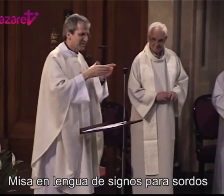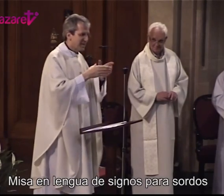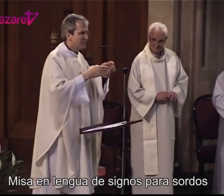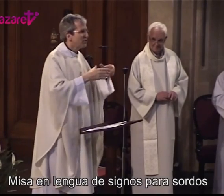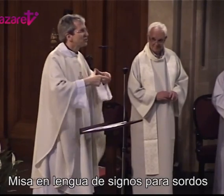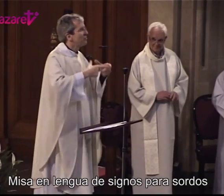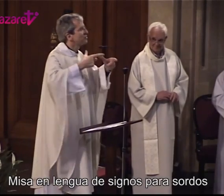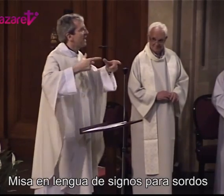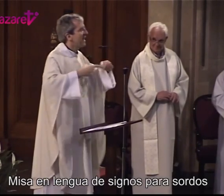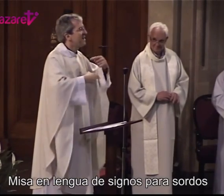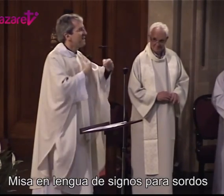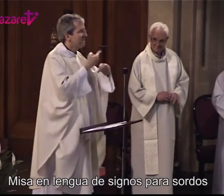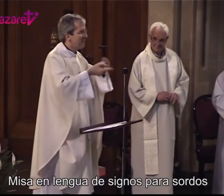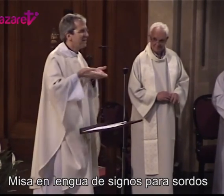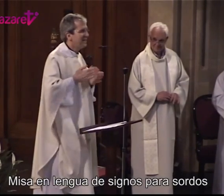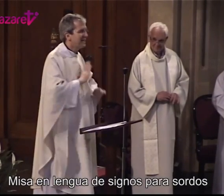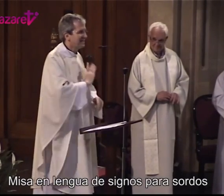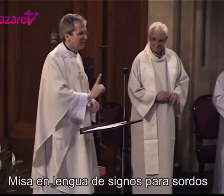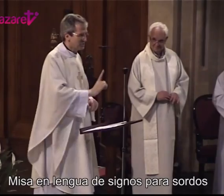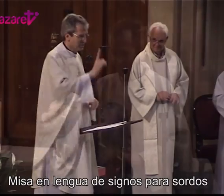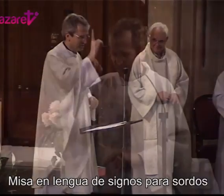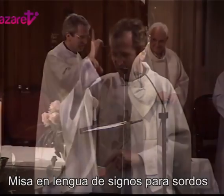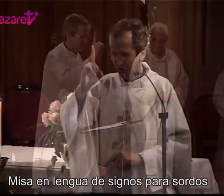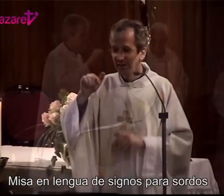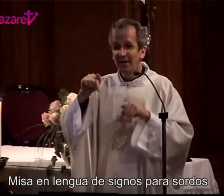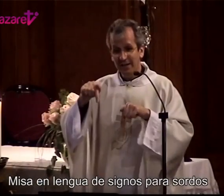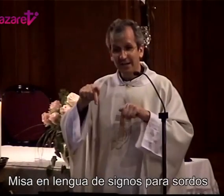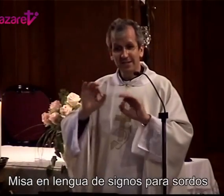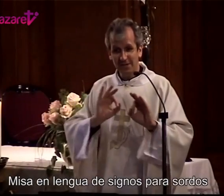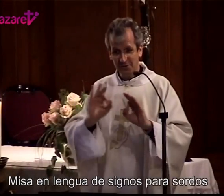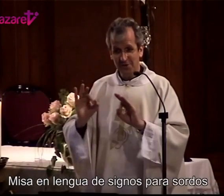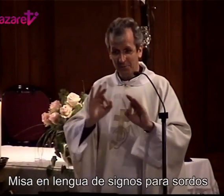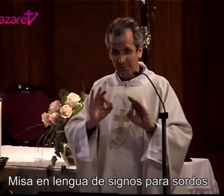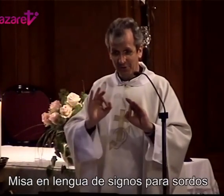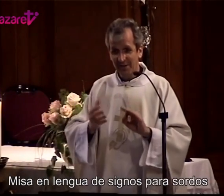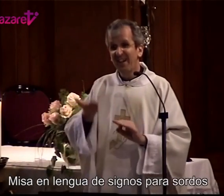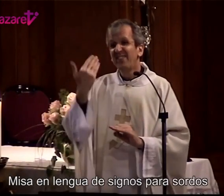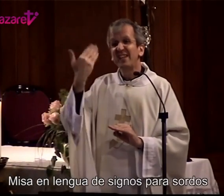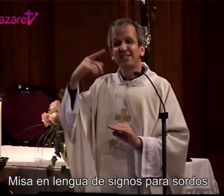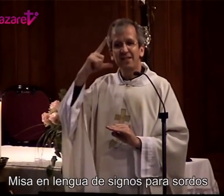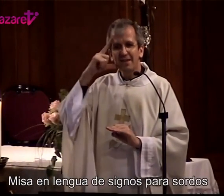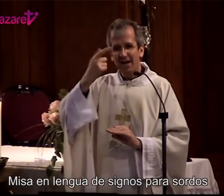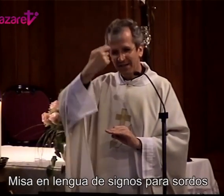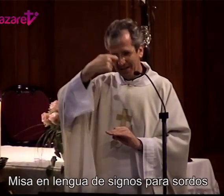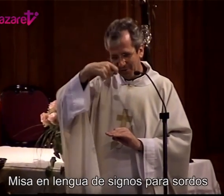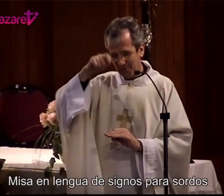cristianos, somos la gran familia de los hijos de Dios. Y así nos disponemos. Desde el día de nuestro